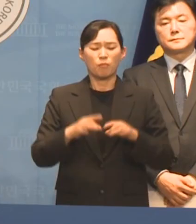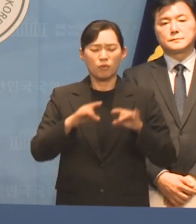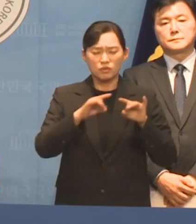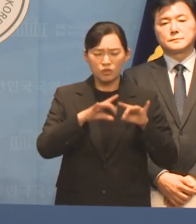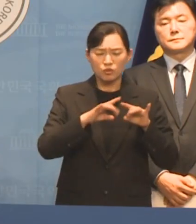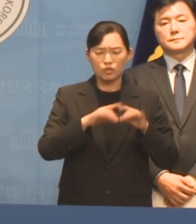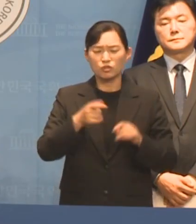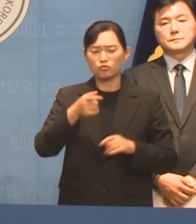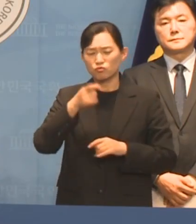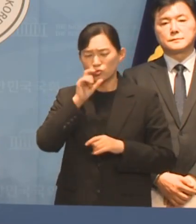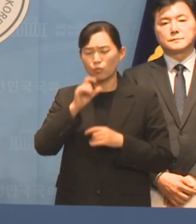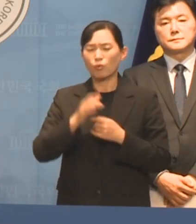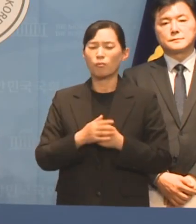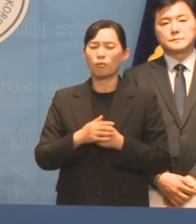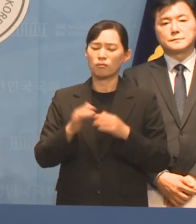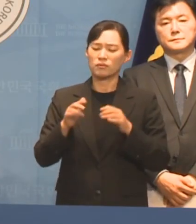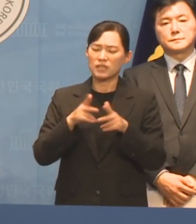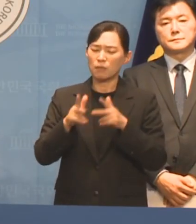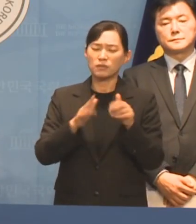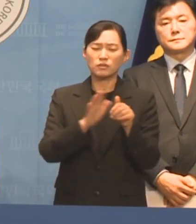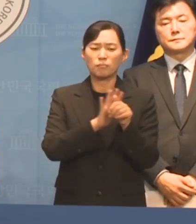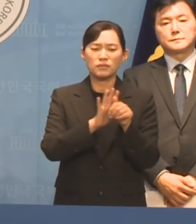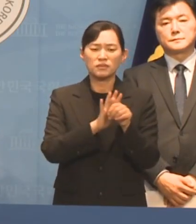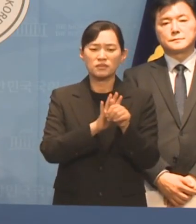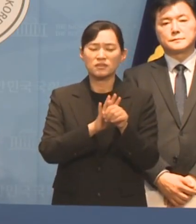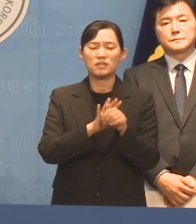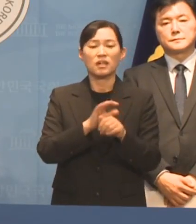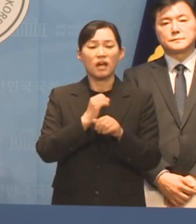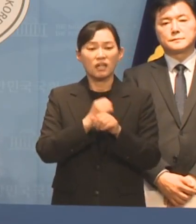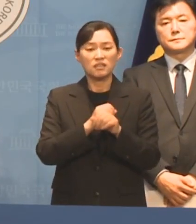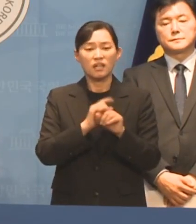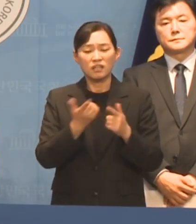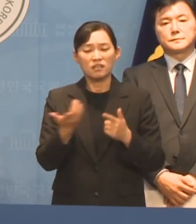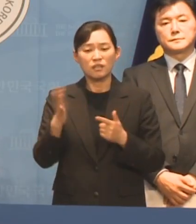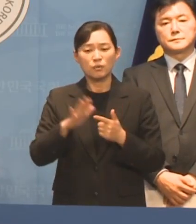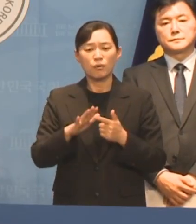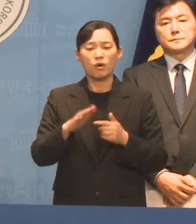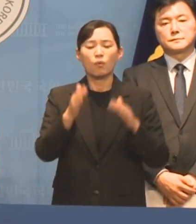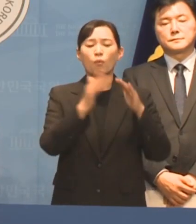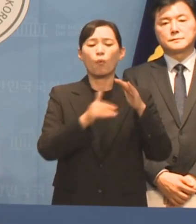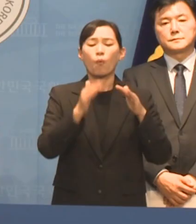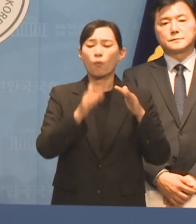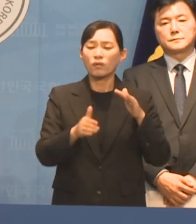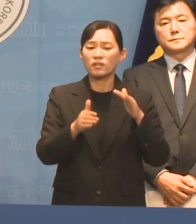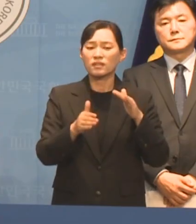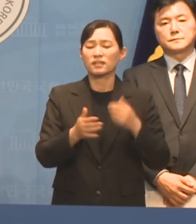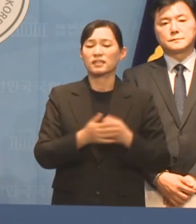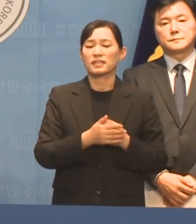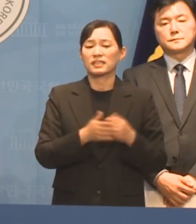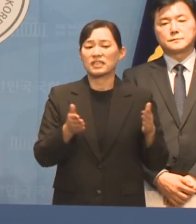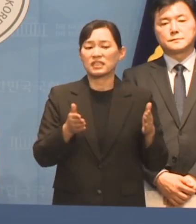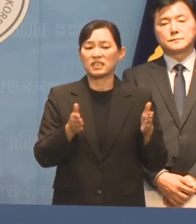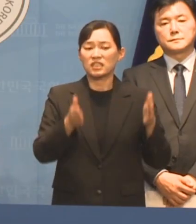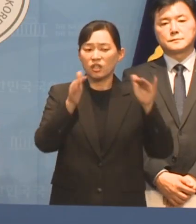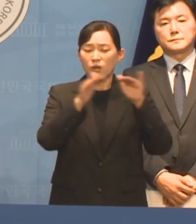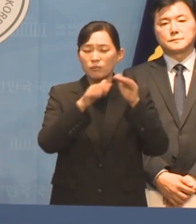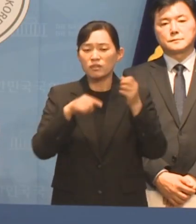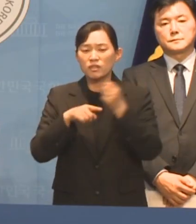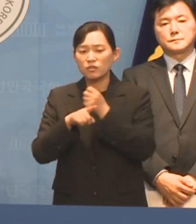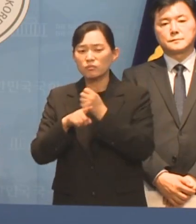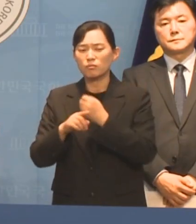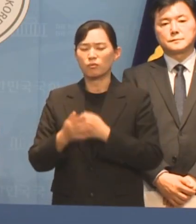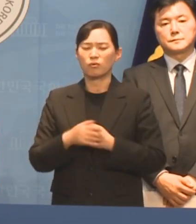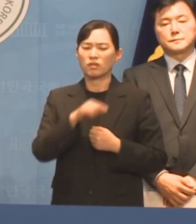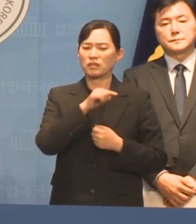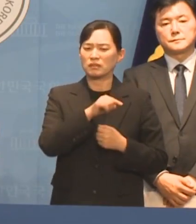같은 사회 서비스를 공급하지 않음에도 공기업으로 지정된 이유는 인간 본선의 영역인 사행심의 국가 통제가 사실상